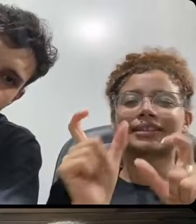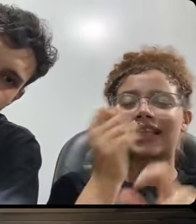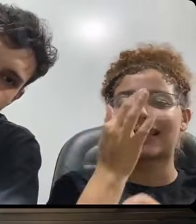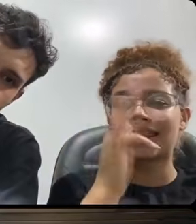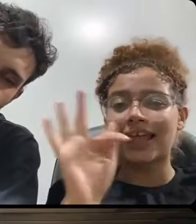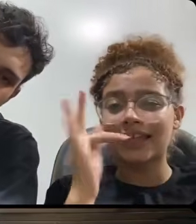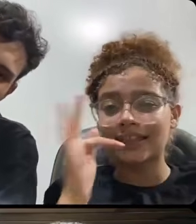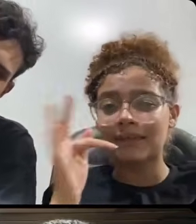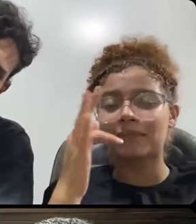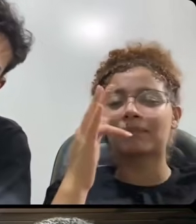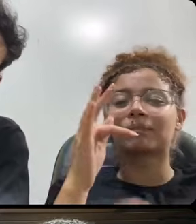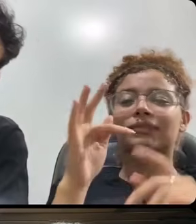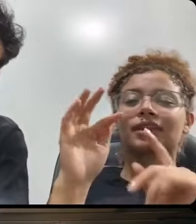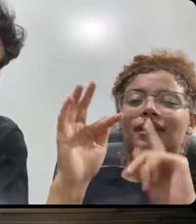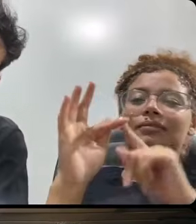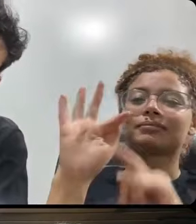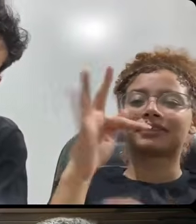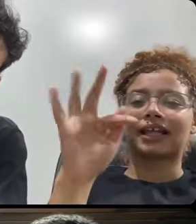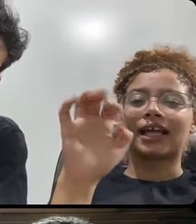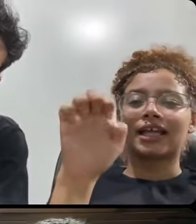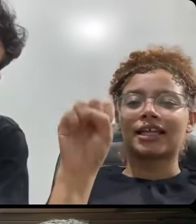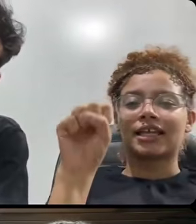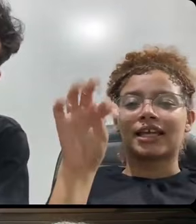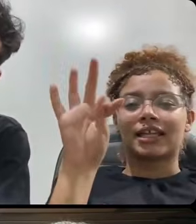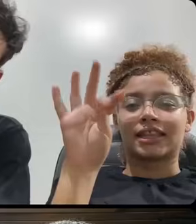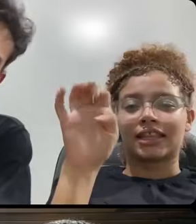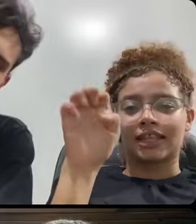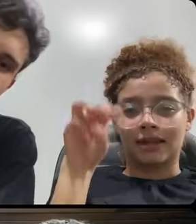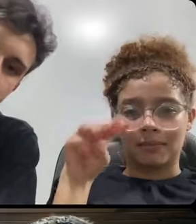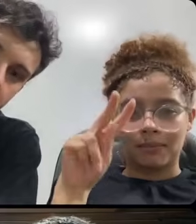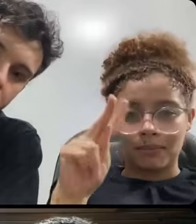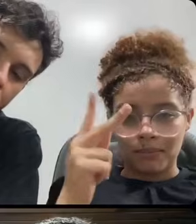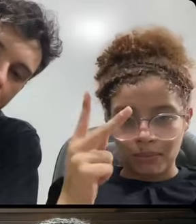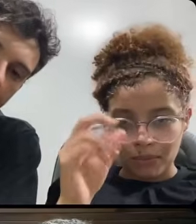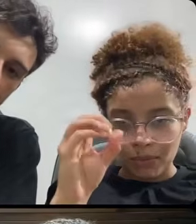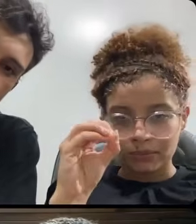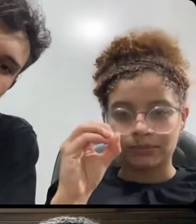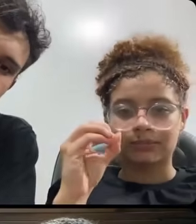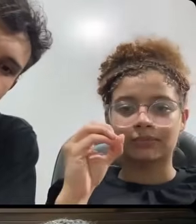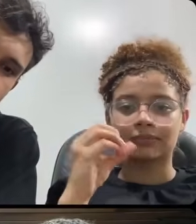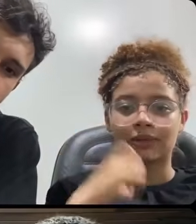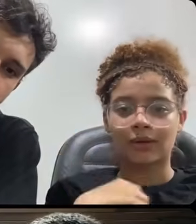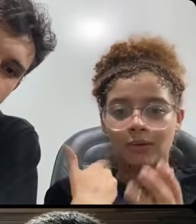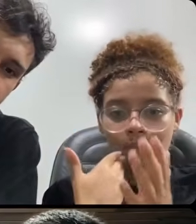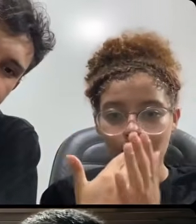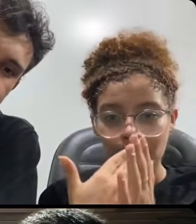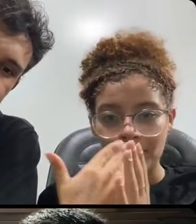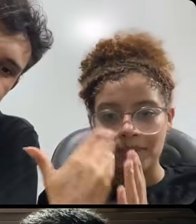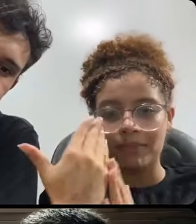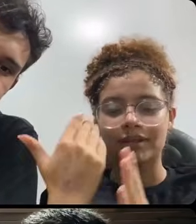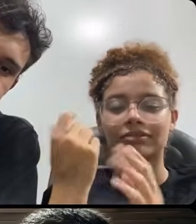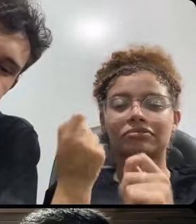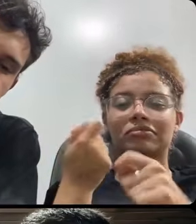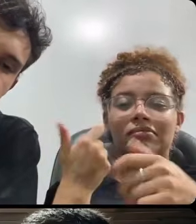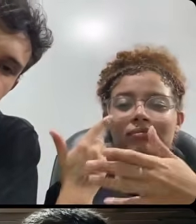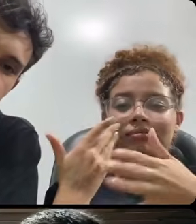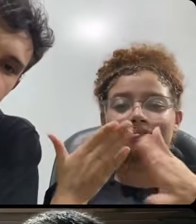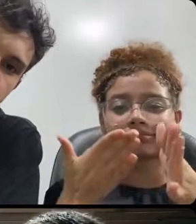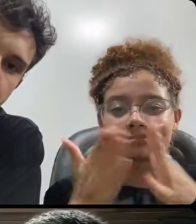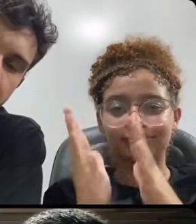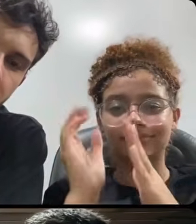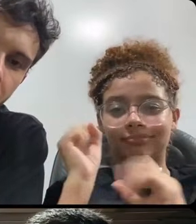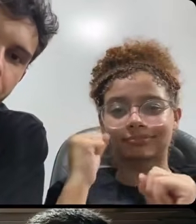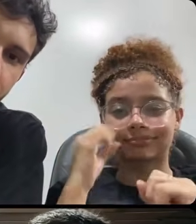logo vai contar, e com certeza todo mundo tem um testemunho. E é o início de uma grande caminhada com Cristo. Então,